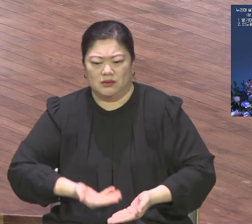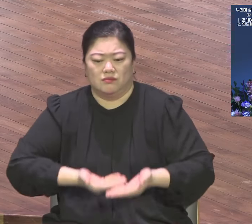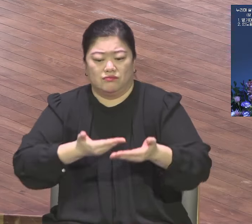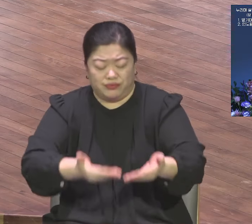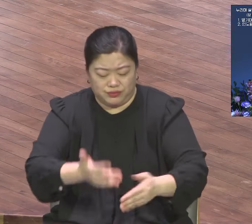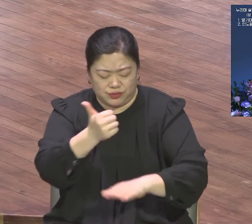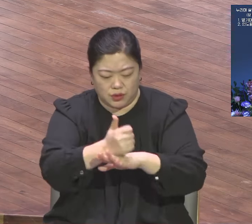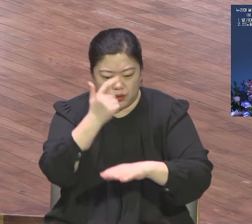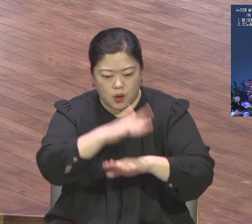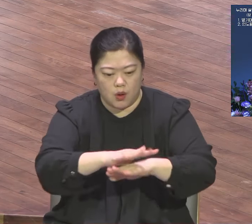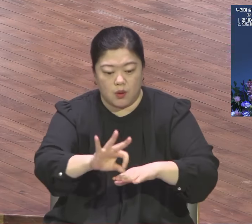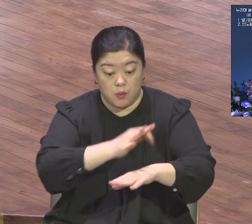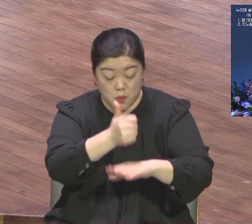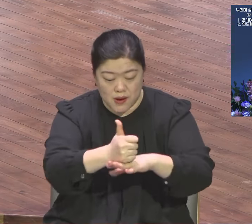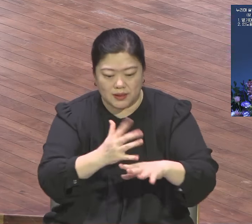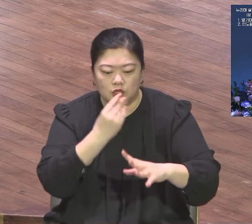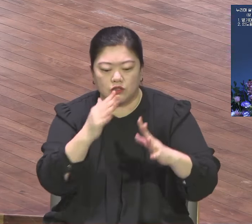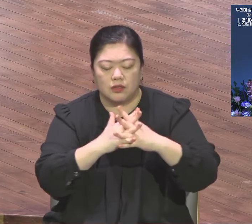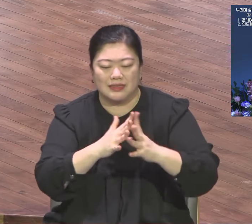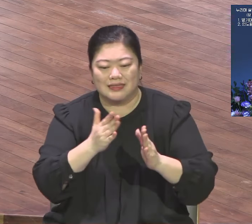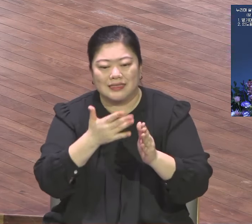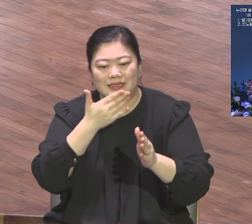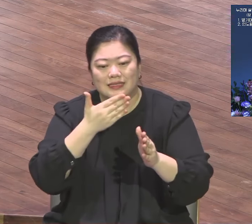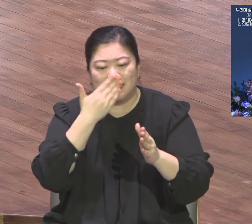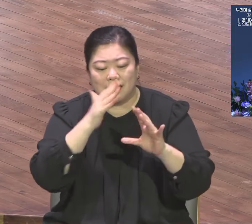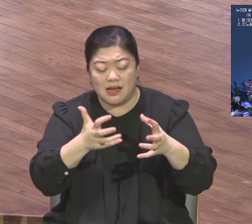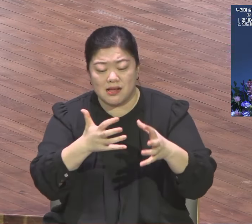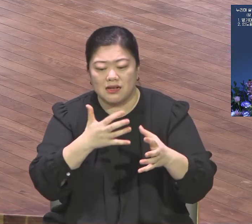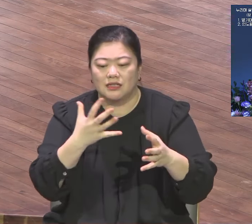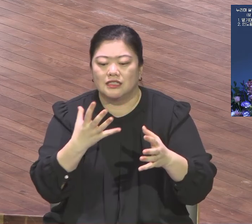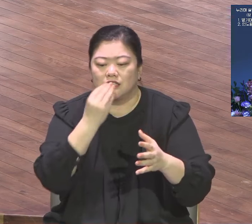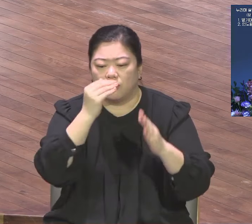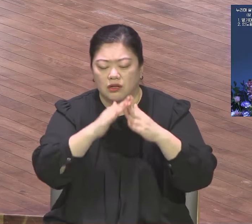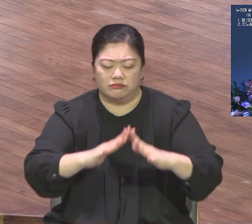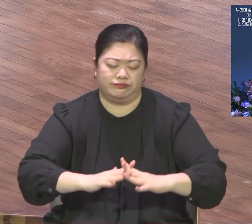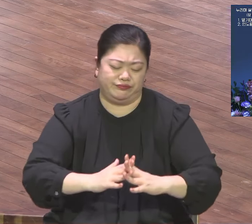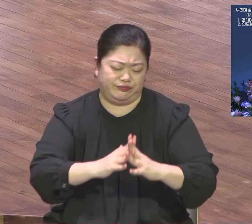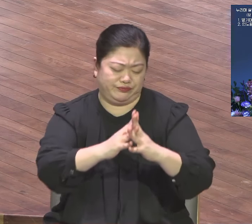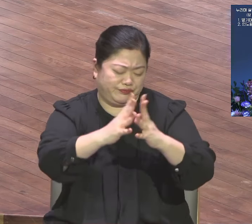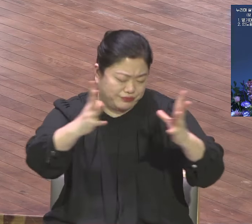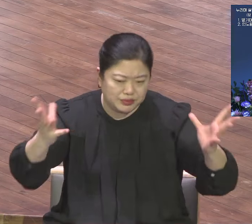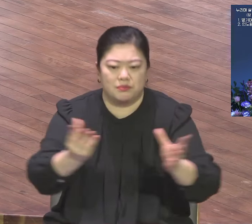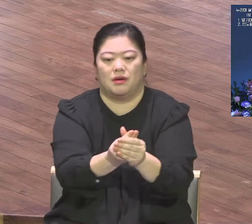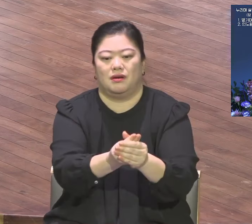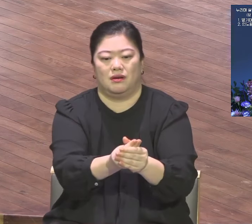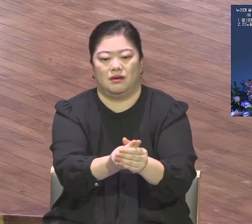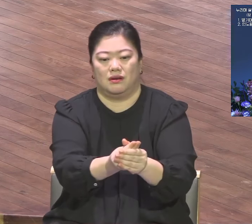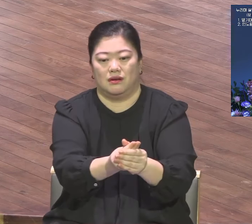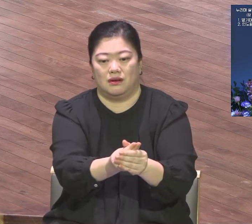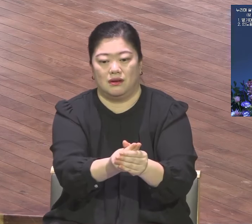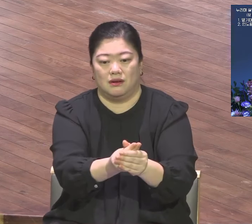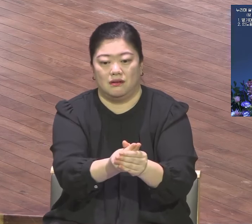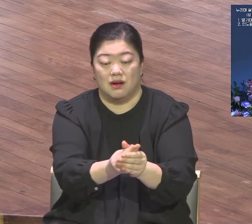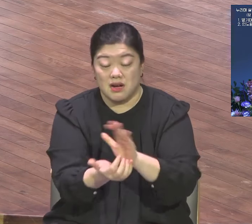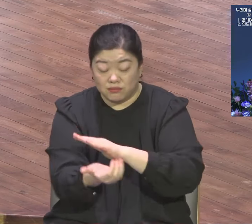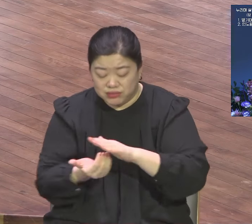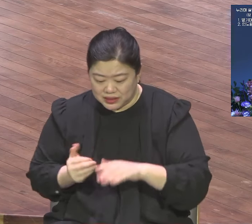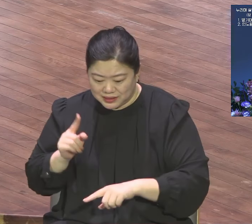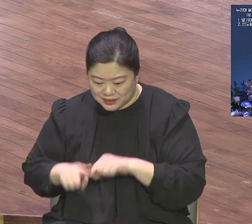수 있도록 모든 자재 모든 준비를 다 했어요. 다윗이 다 했어요.